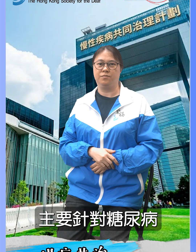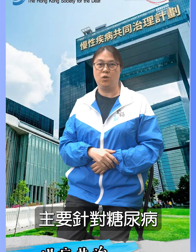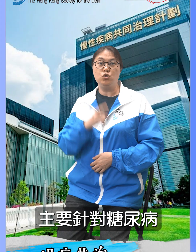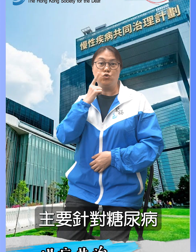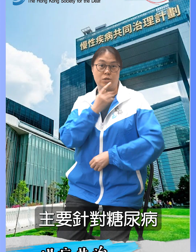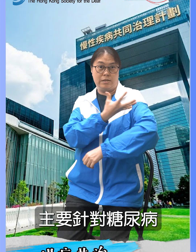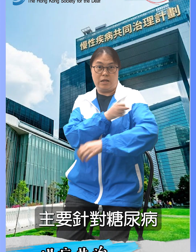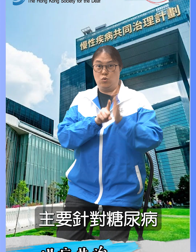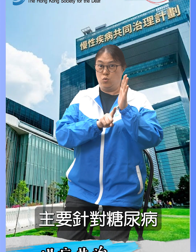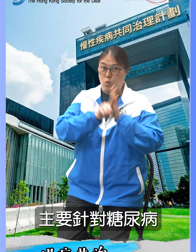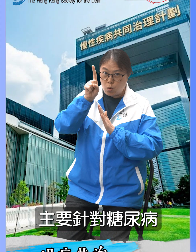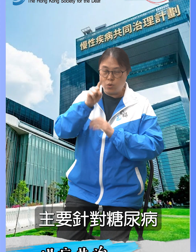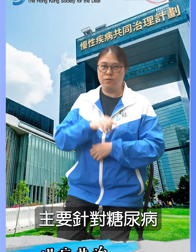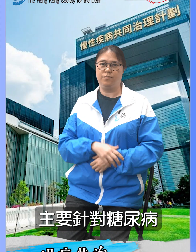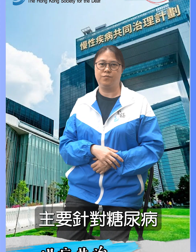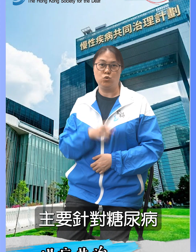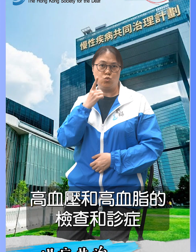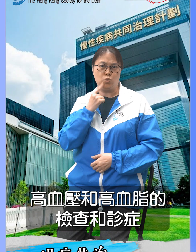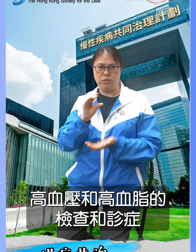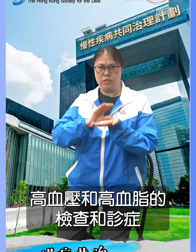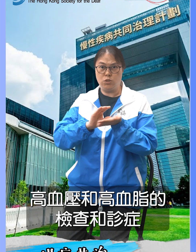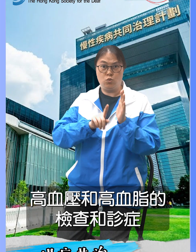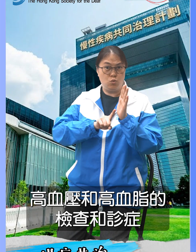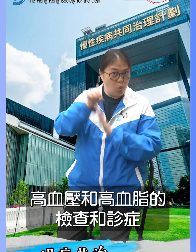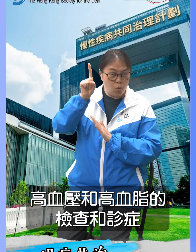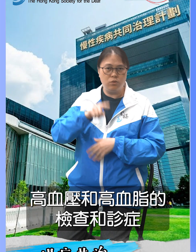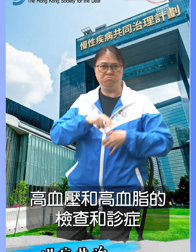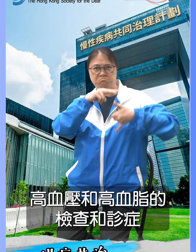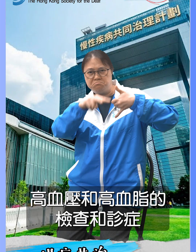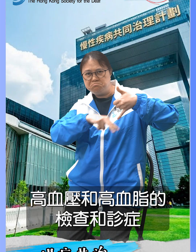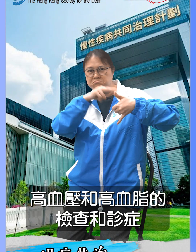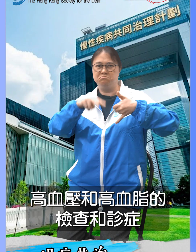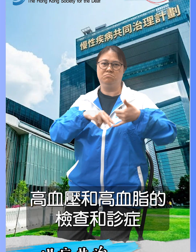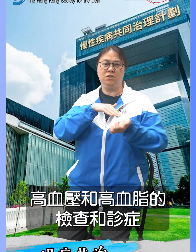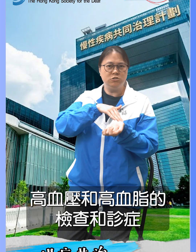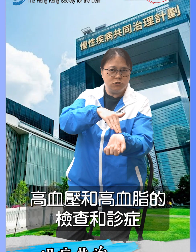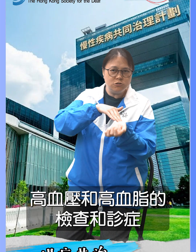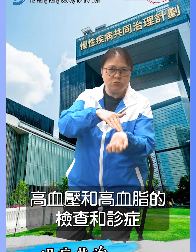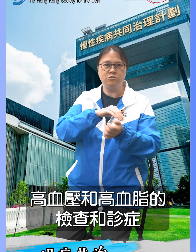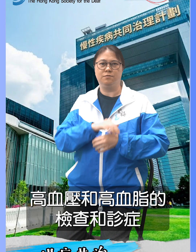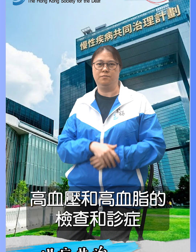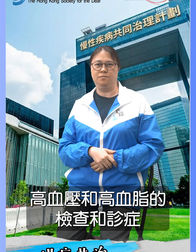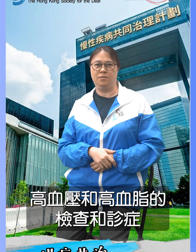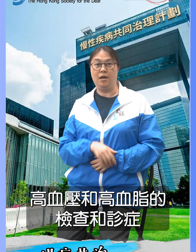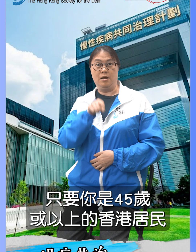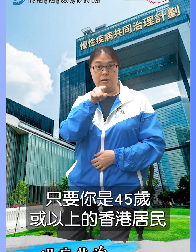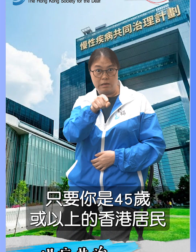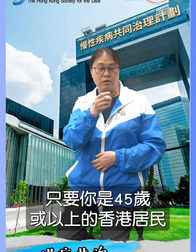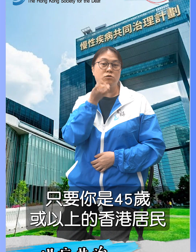主要針對糖尿病、高血壓同高血脂嘅檢查和診症。只要你